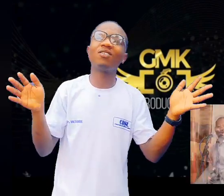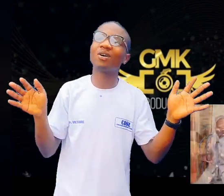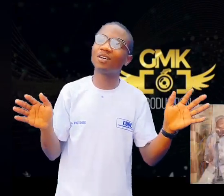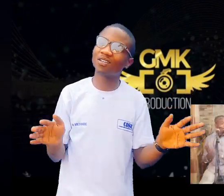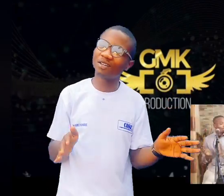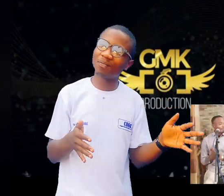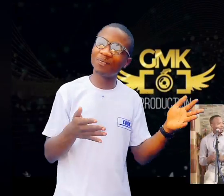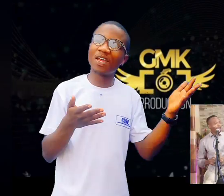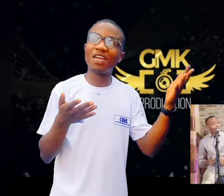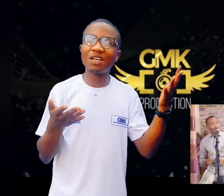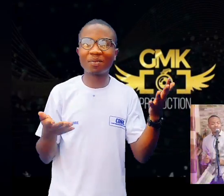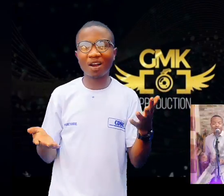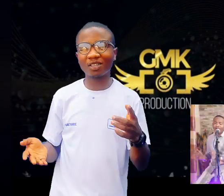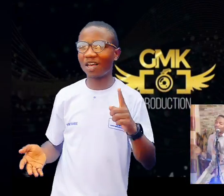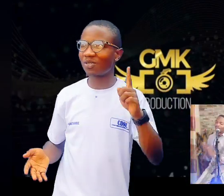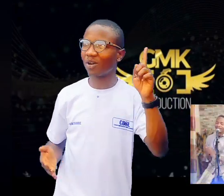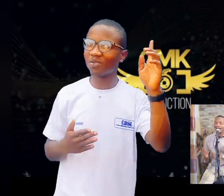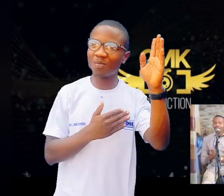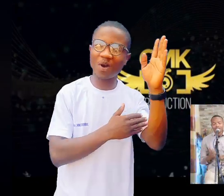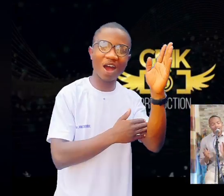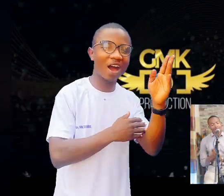Il prendra soin de moi.